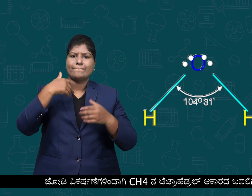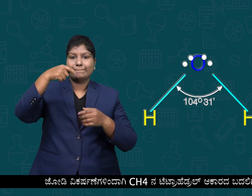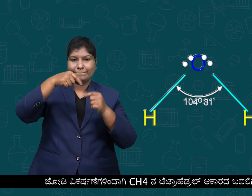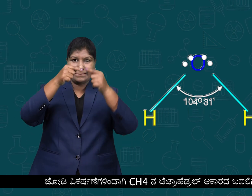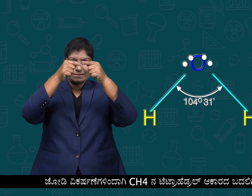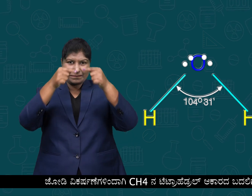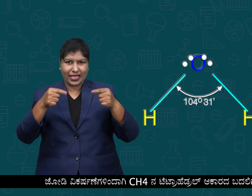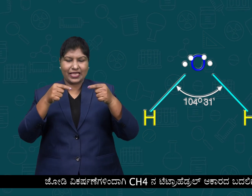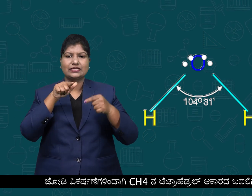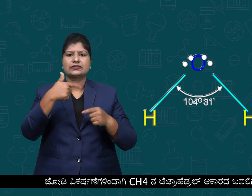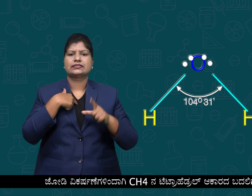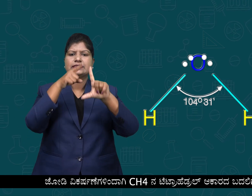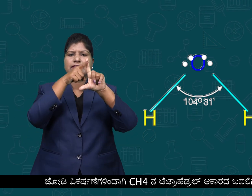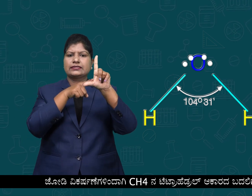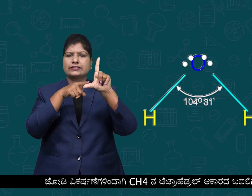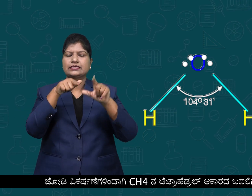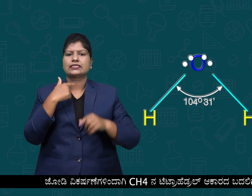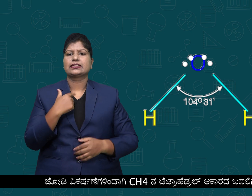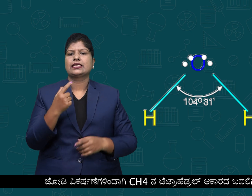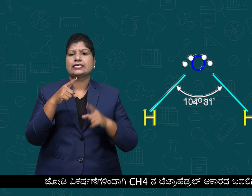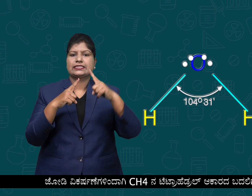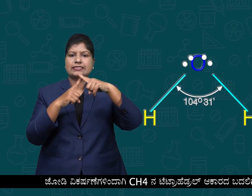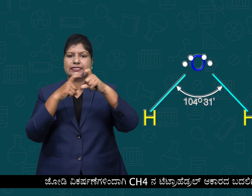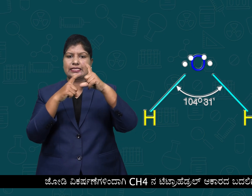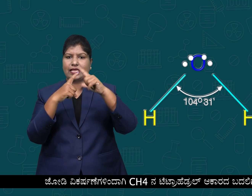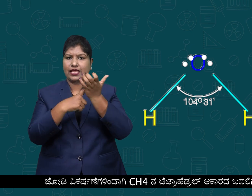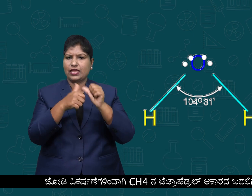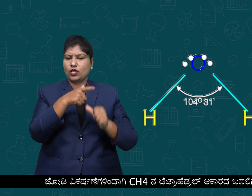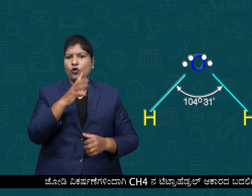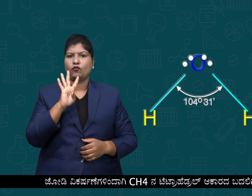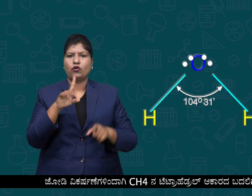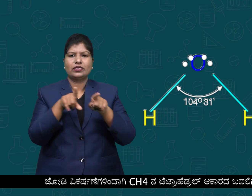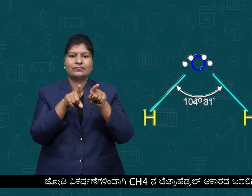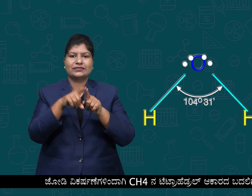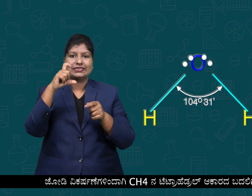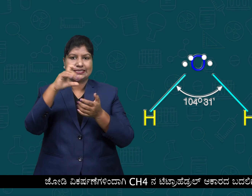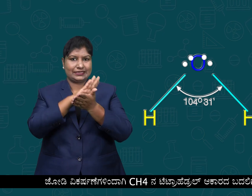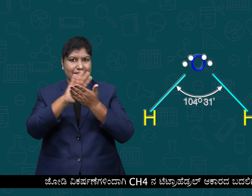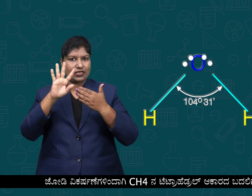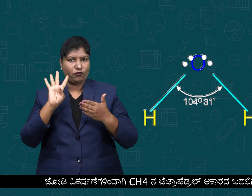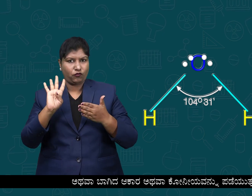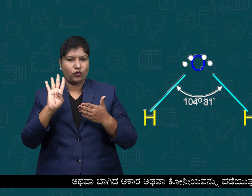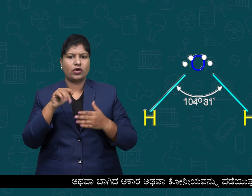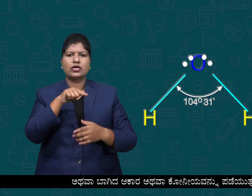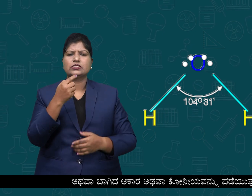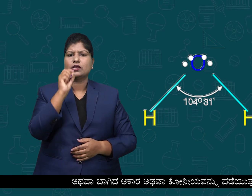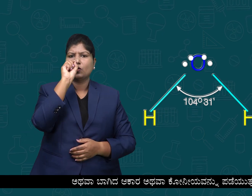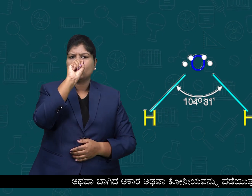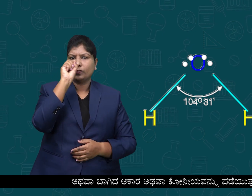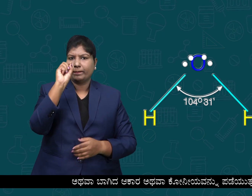ವಿಕರ್ಷಣೆಯಿಂದಾಗಿ CH4ನ ಟೆಟ್ರಾಹೆಡ್ರಲ್ ಆಕಾರದ ಬದಲಿಗೆ ವಿ ಆಕಾರ ಅಥವಾ ಬಾಗಿದ